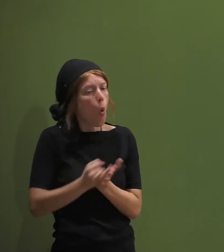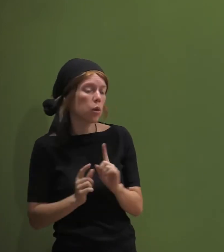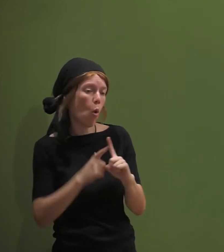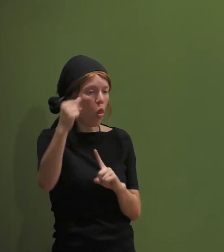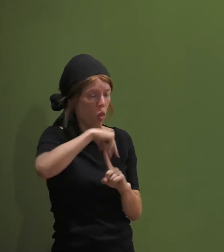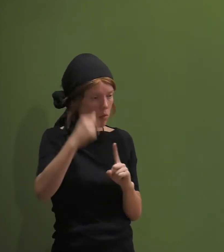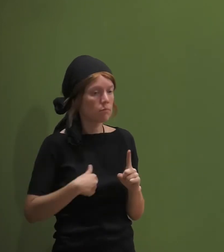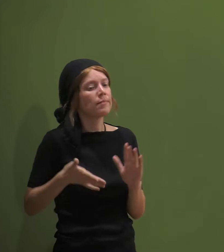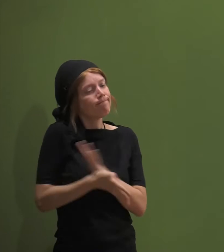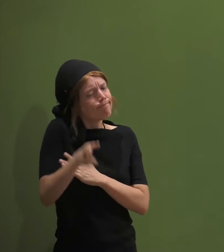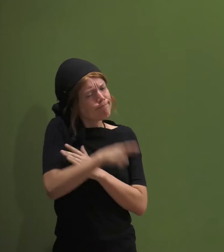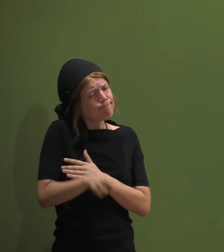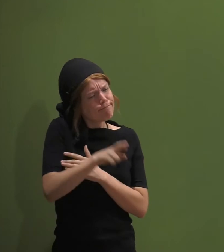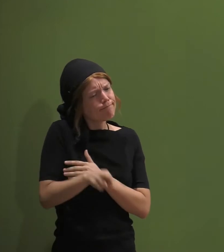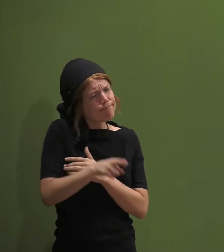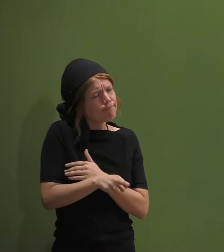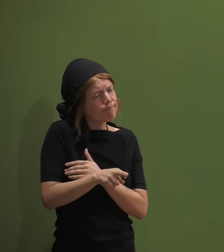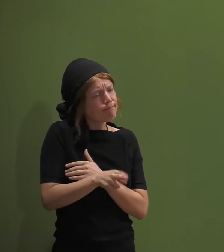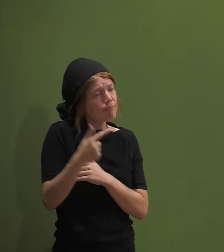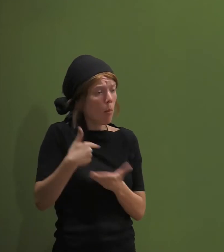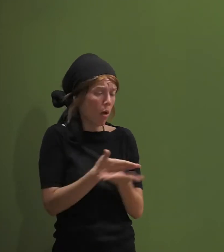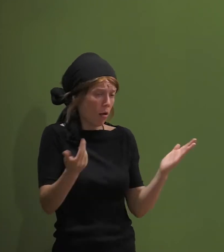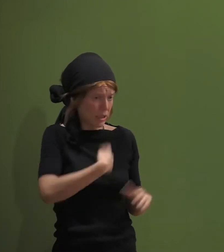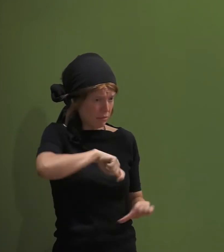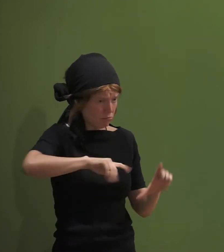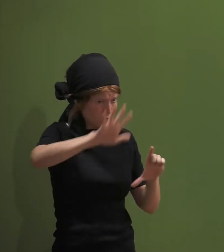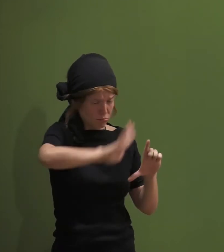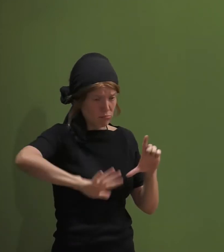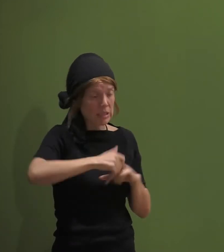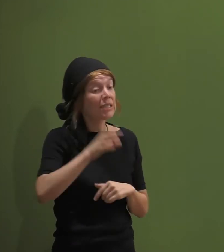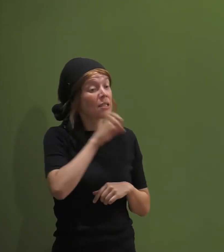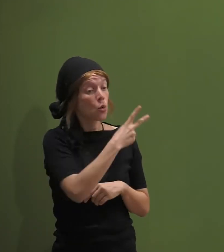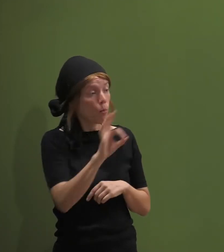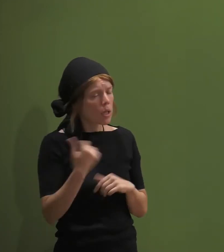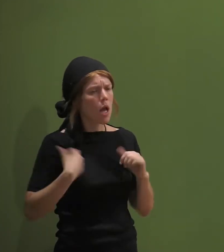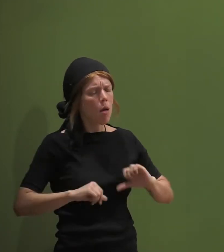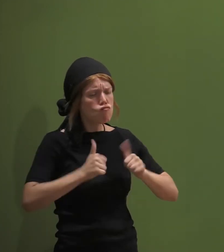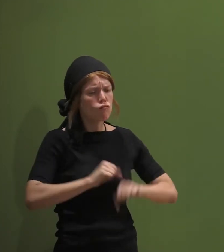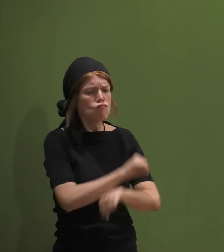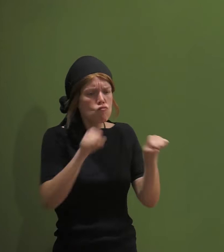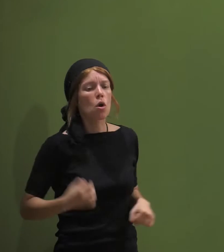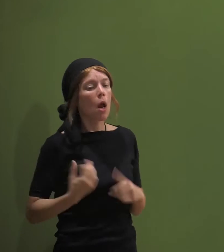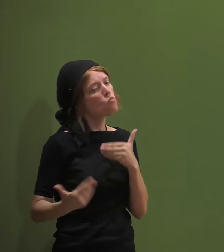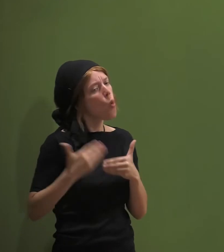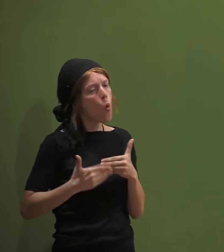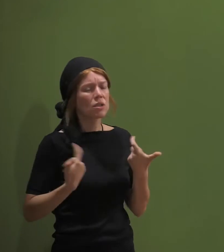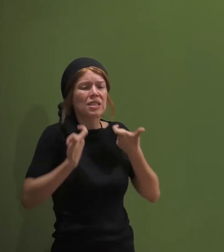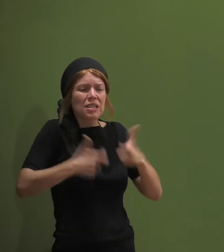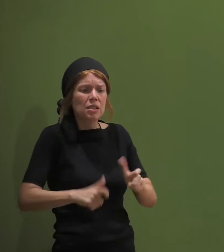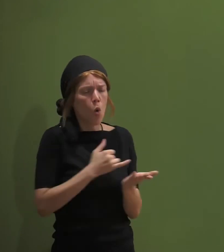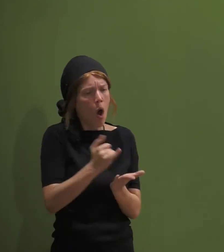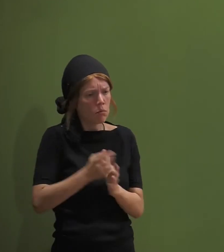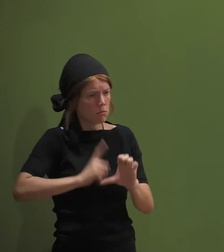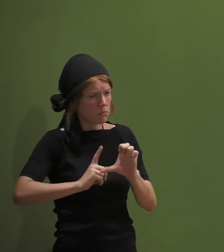cereales, lo que se repetía en mayor o menor medida también en el resto de España. Durante el siglo XX se empieza a consolidar la modernización del sector agrario